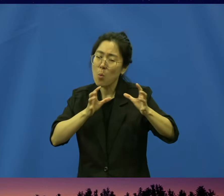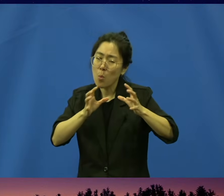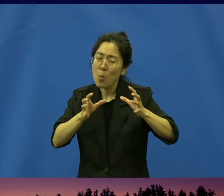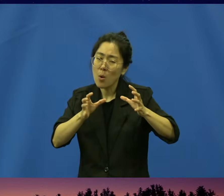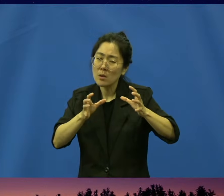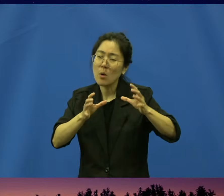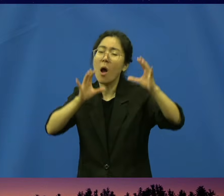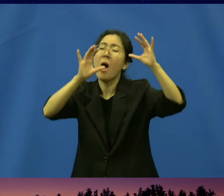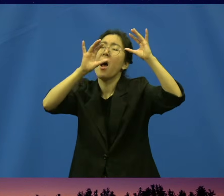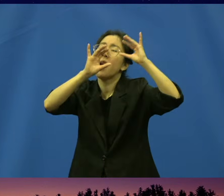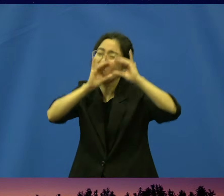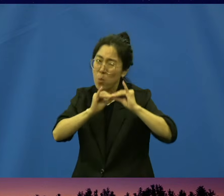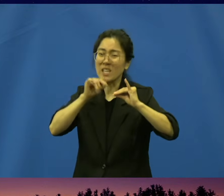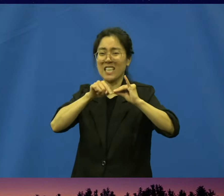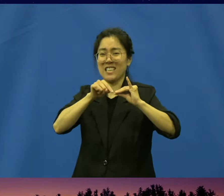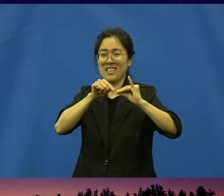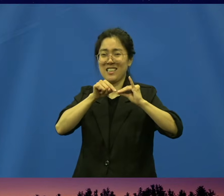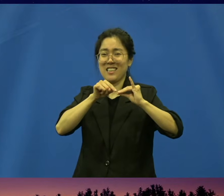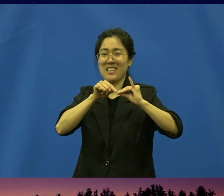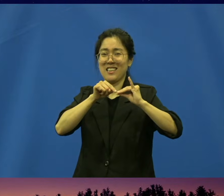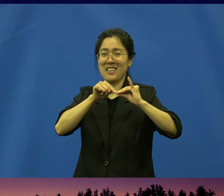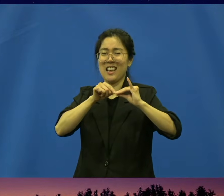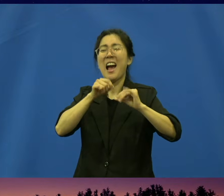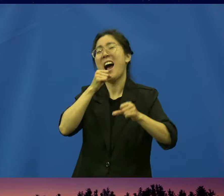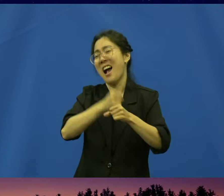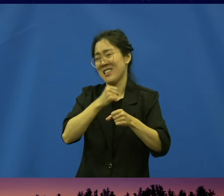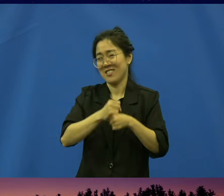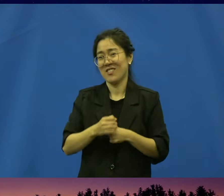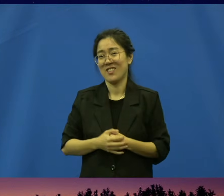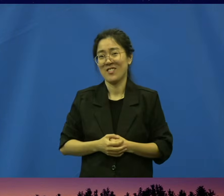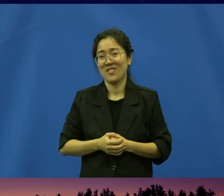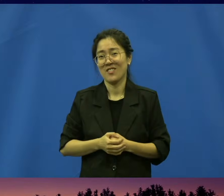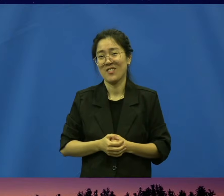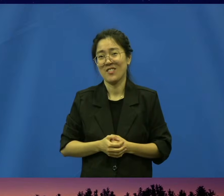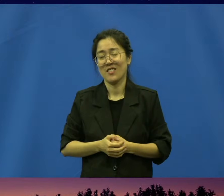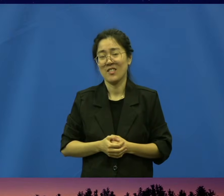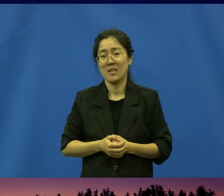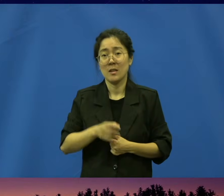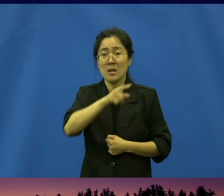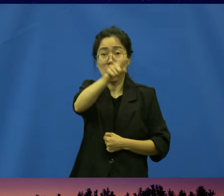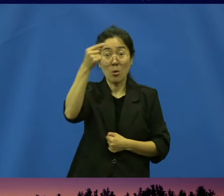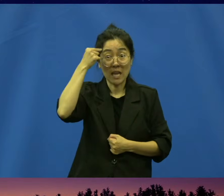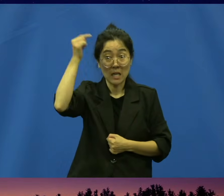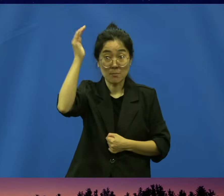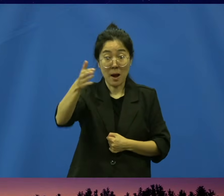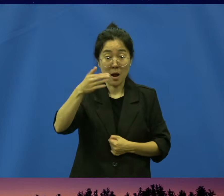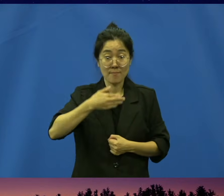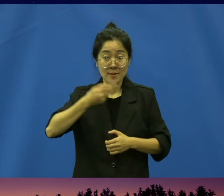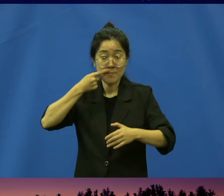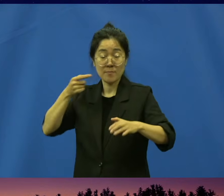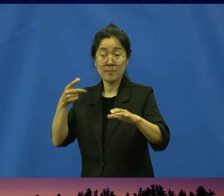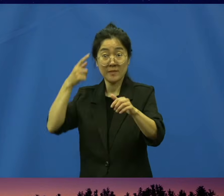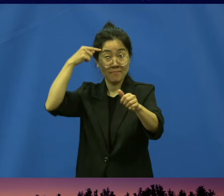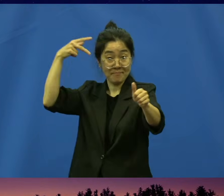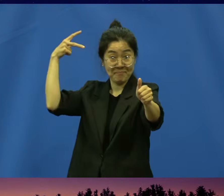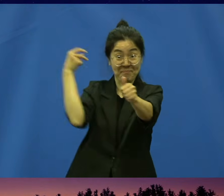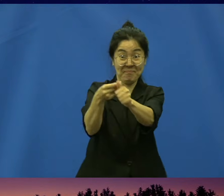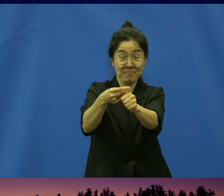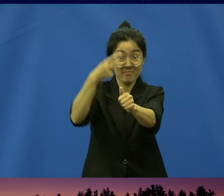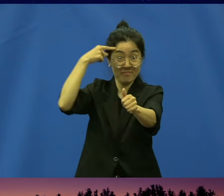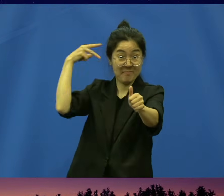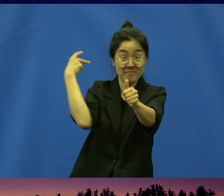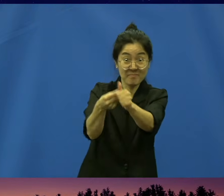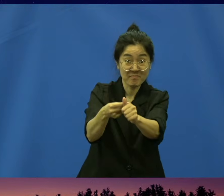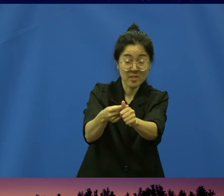것입니다. 연합은 다양성을 전제로 하는 것입니다. 획일적으로 한 생각, 한 방법밖에